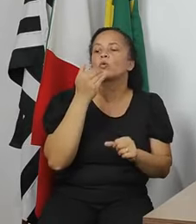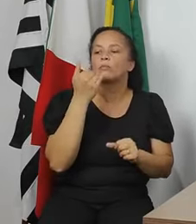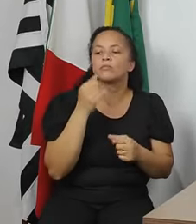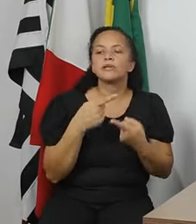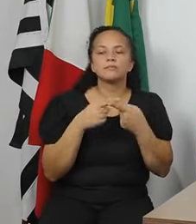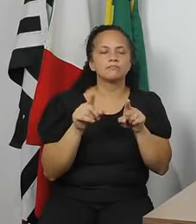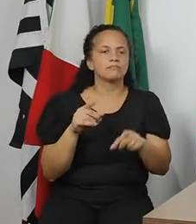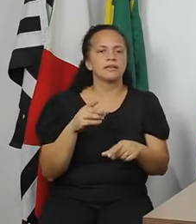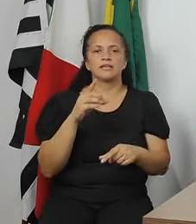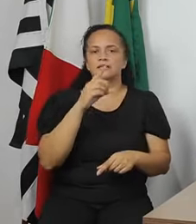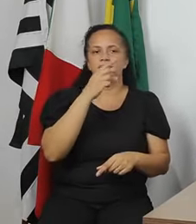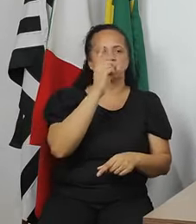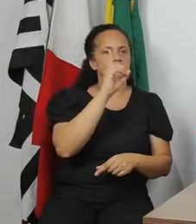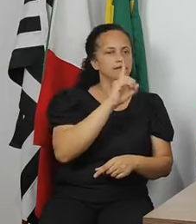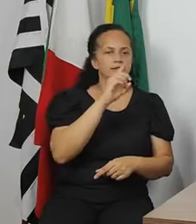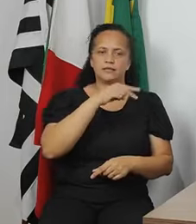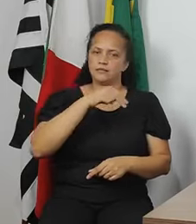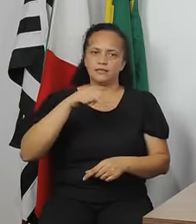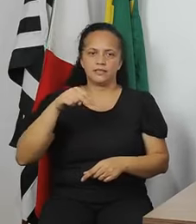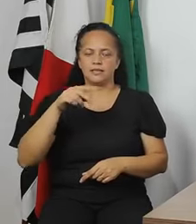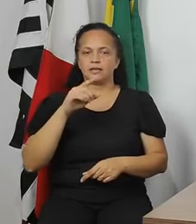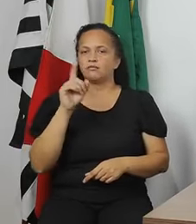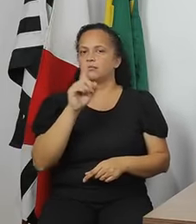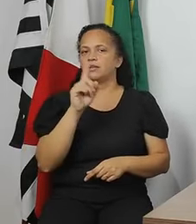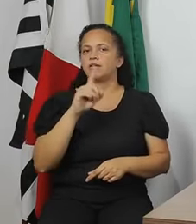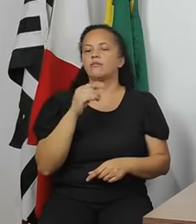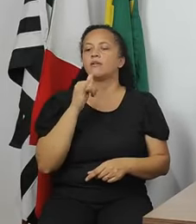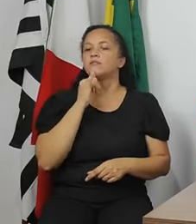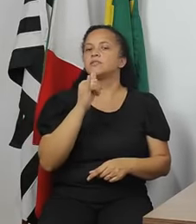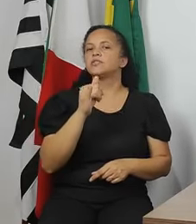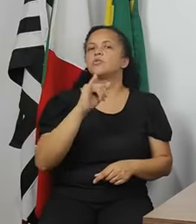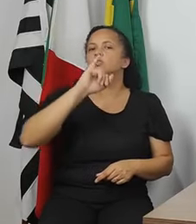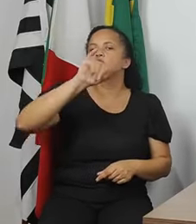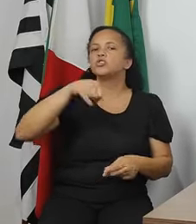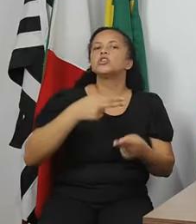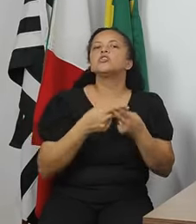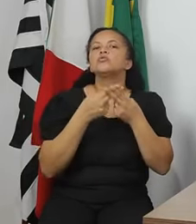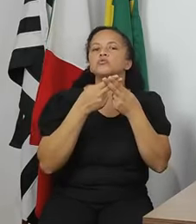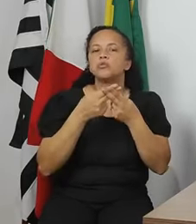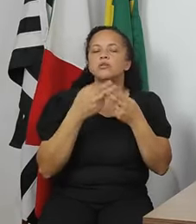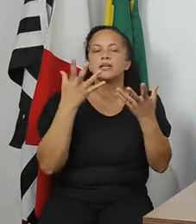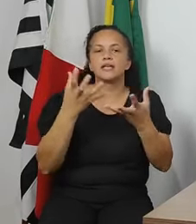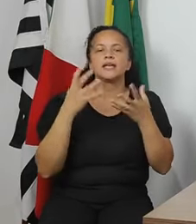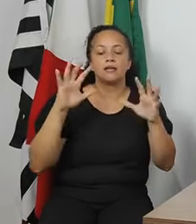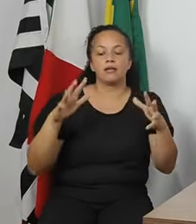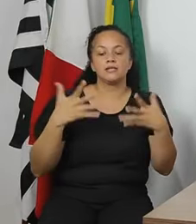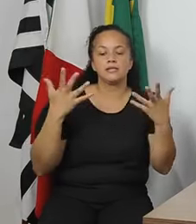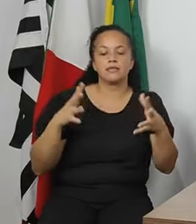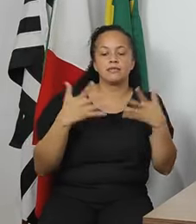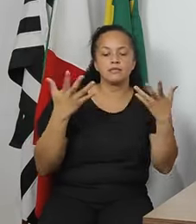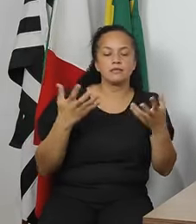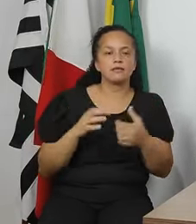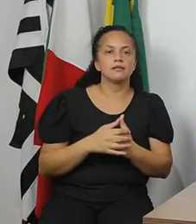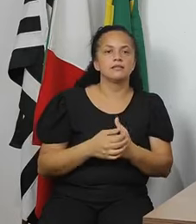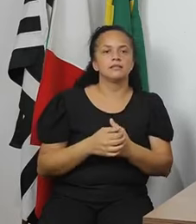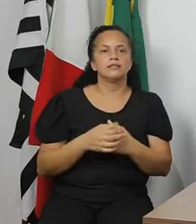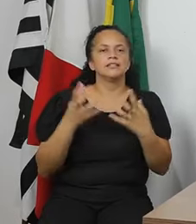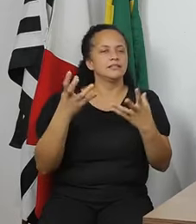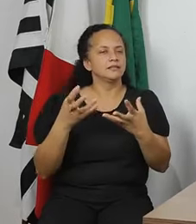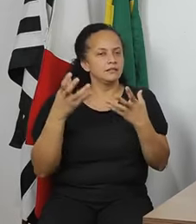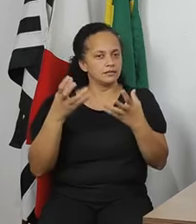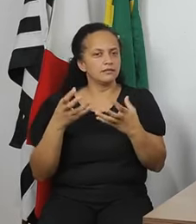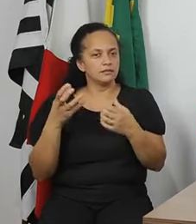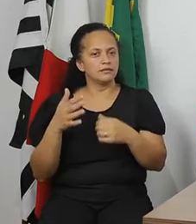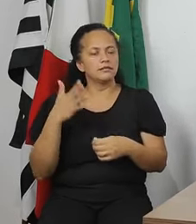que eles iriam fazer um jejum, iriam comer só legumes, e que ele queria ver se no final de todo aquele período que eles